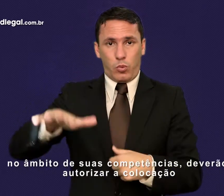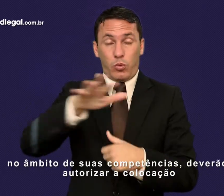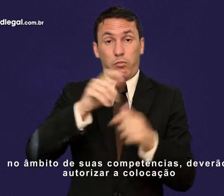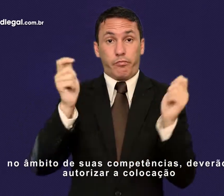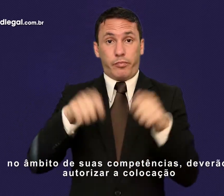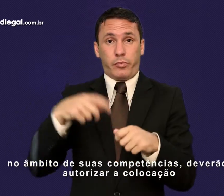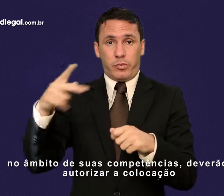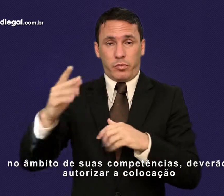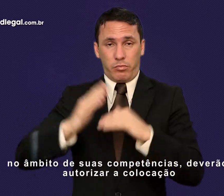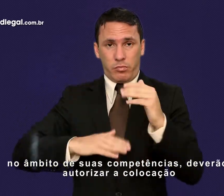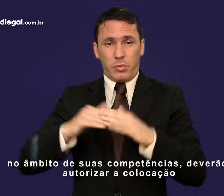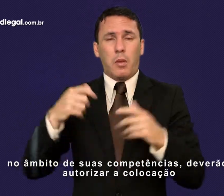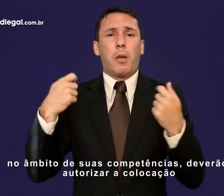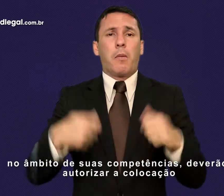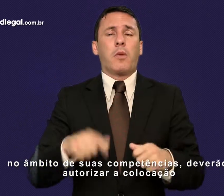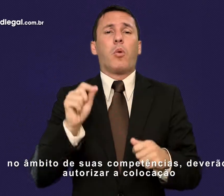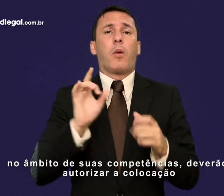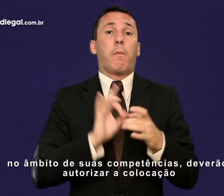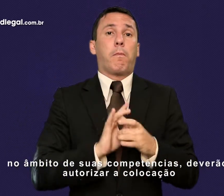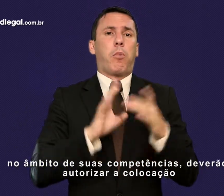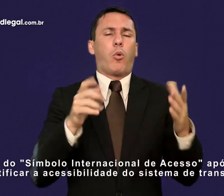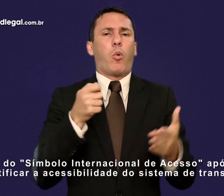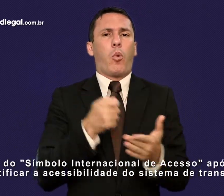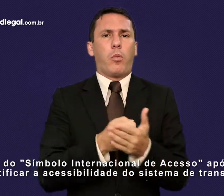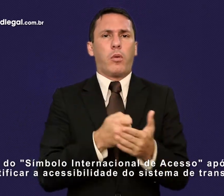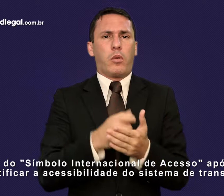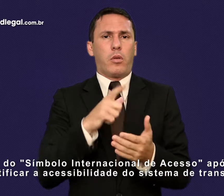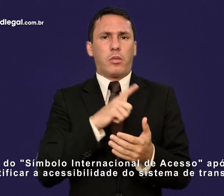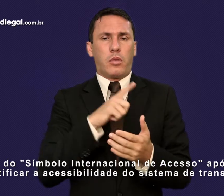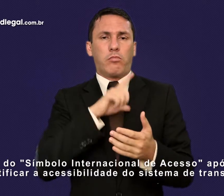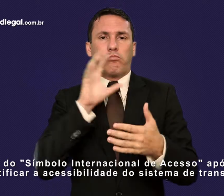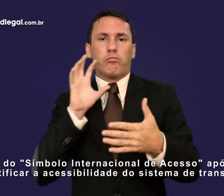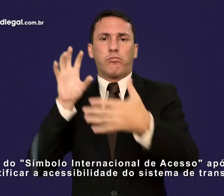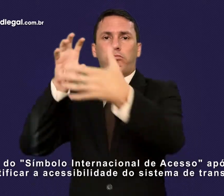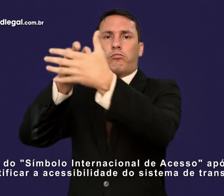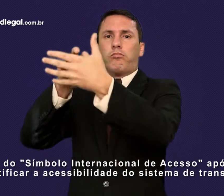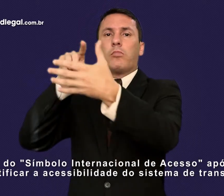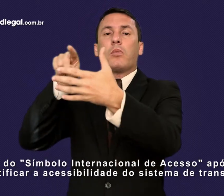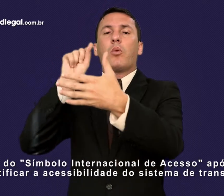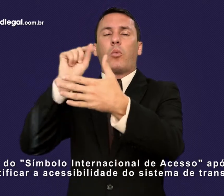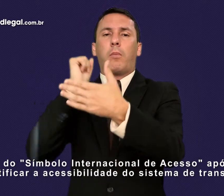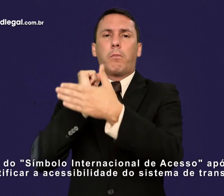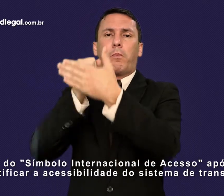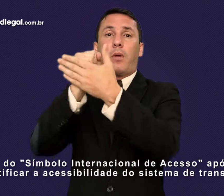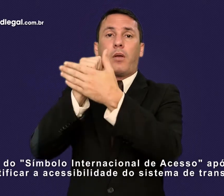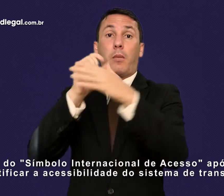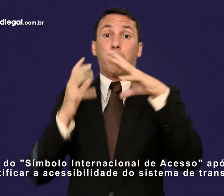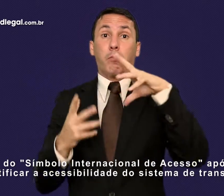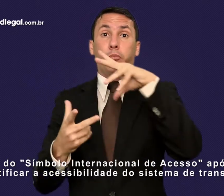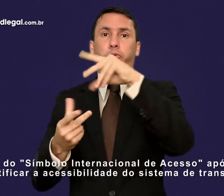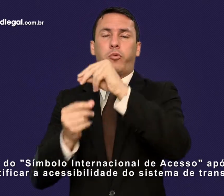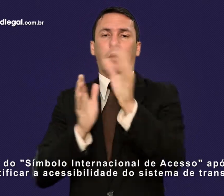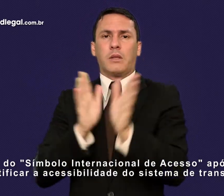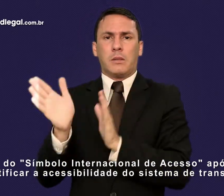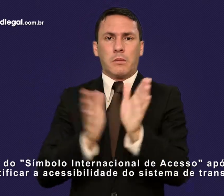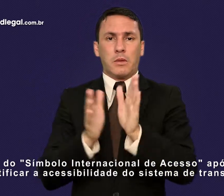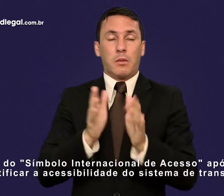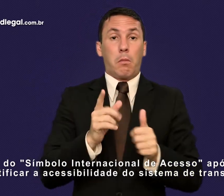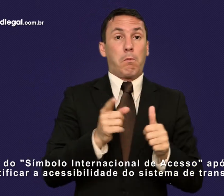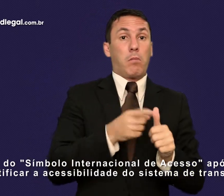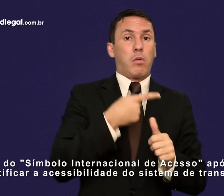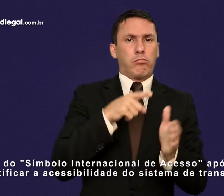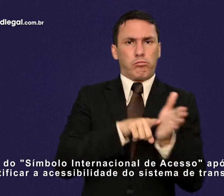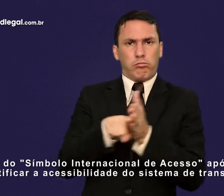suas competências, deverão autorizar a colocação do símbolo internacional de acesso após certificar a acessibilidade